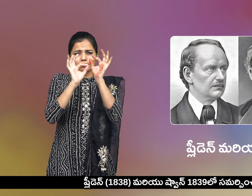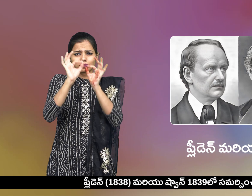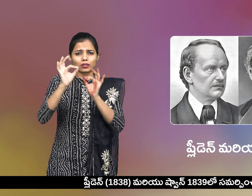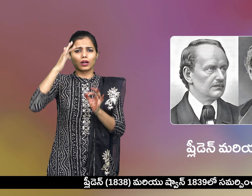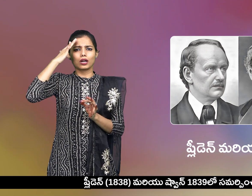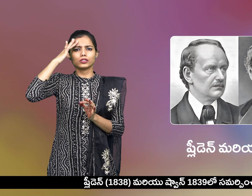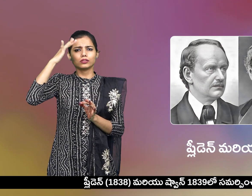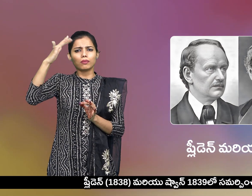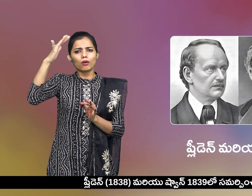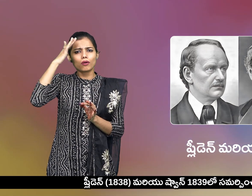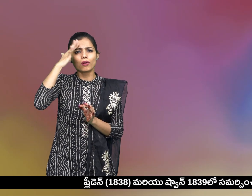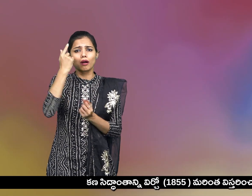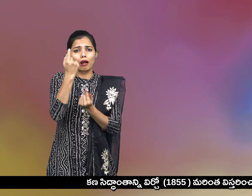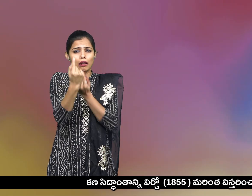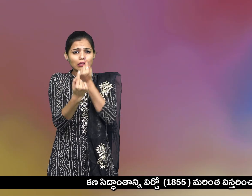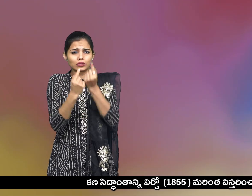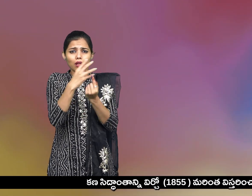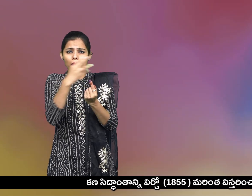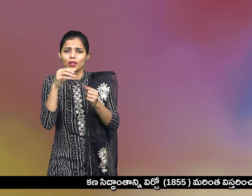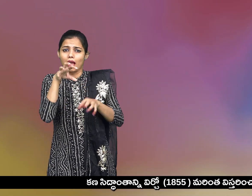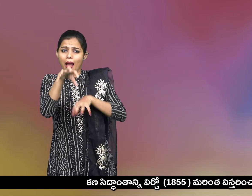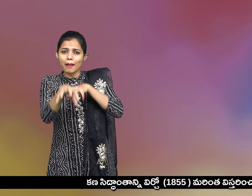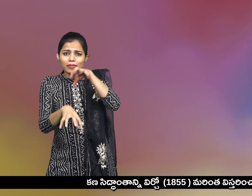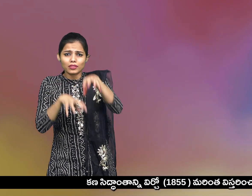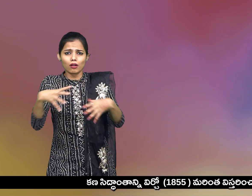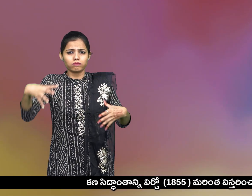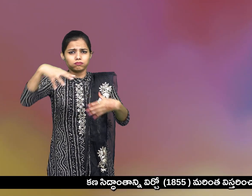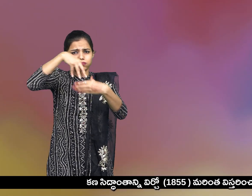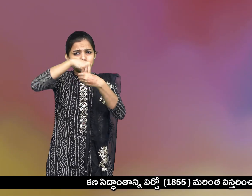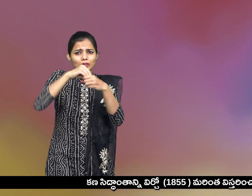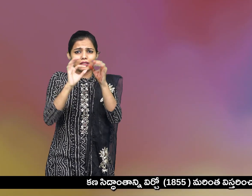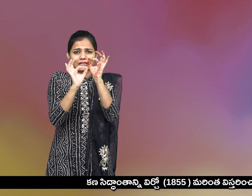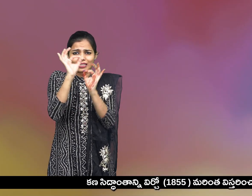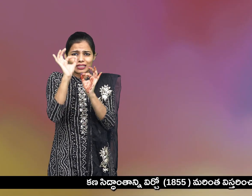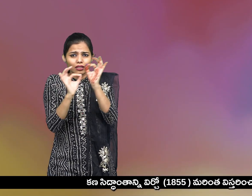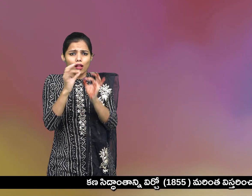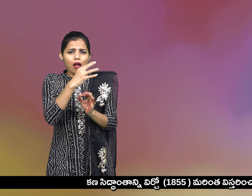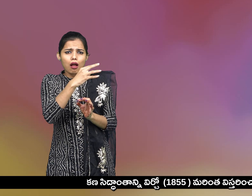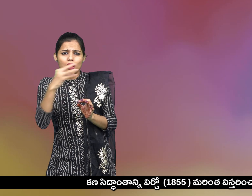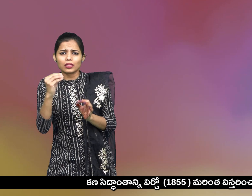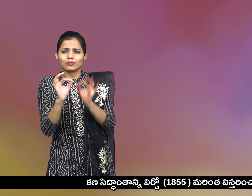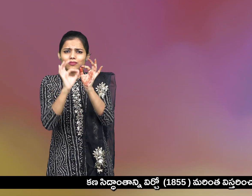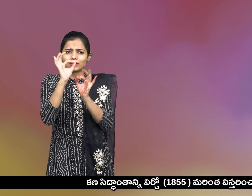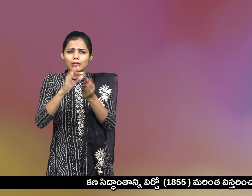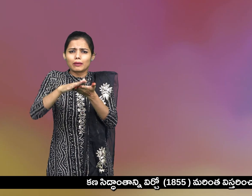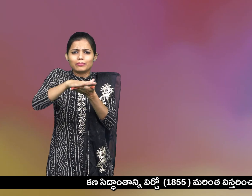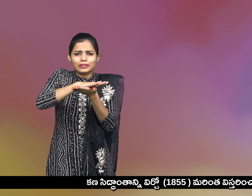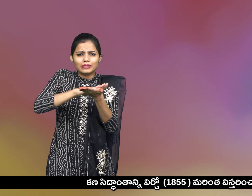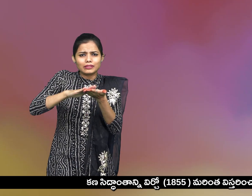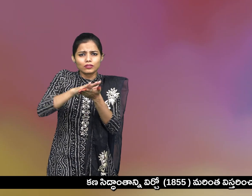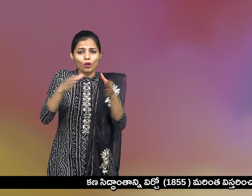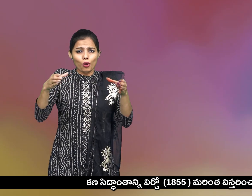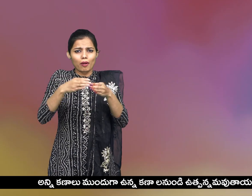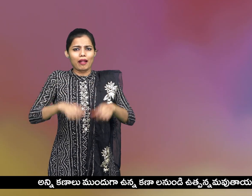1839లో సమర్పించారు. కణ సిద్ధాంతాన్ని విర్చో 1855 మరింత విస్తరించారు.